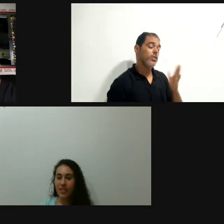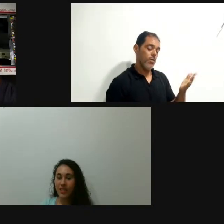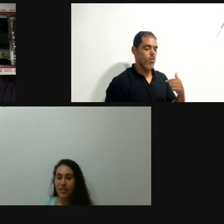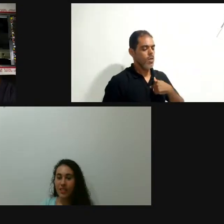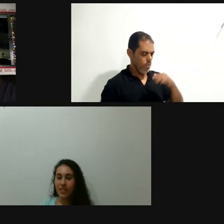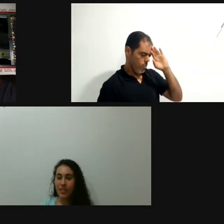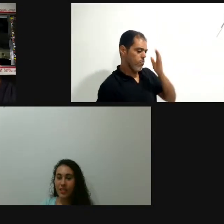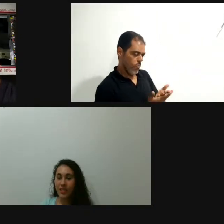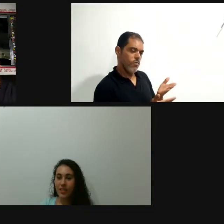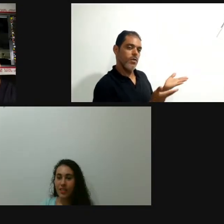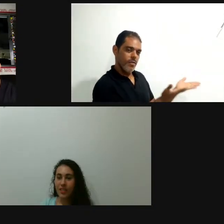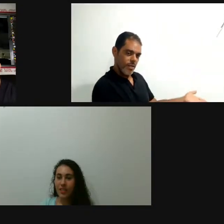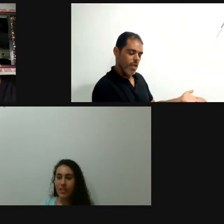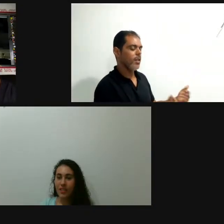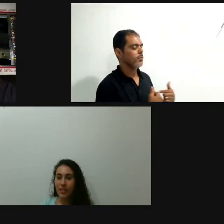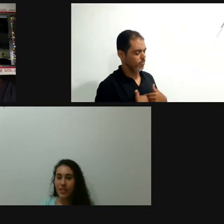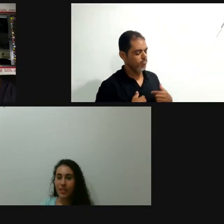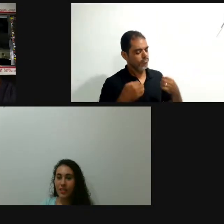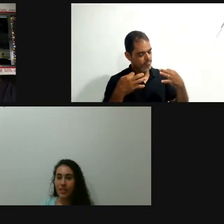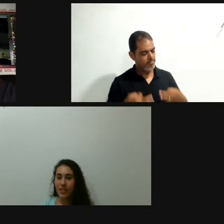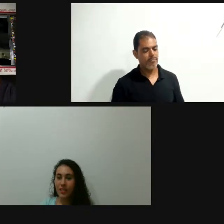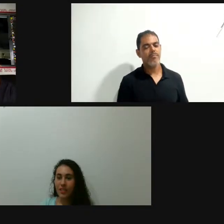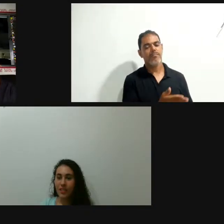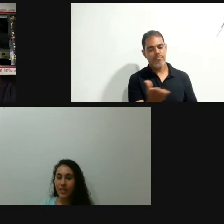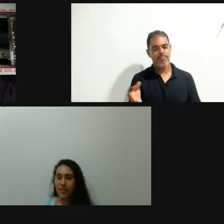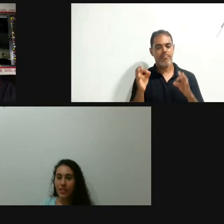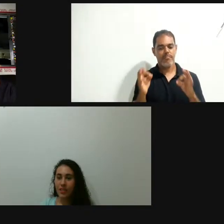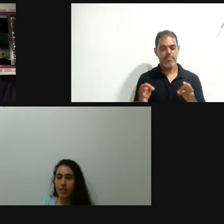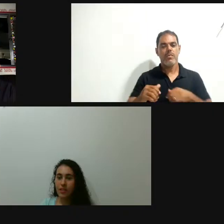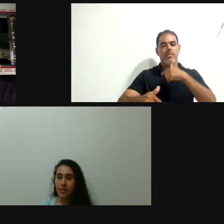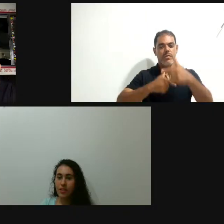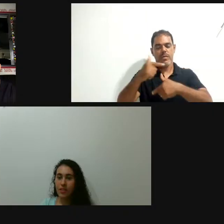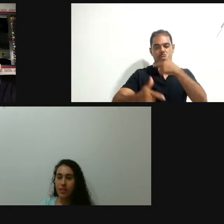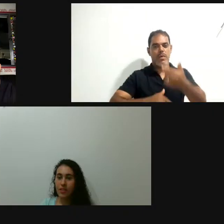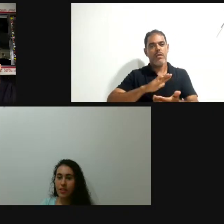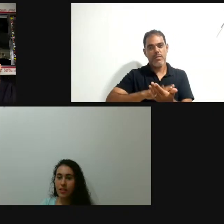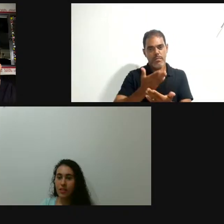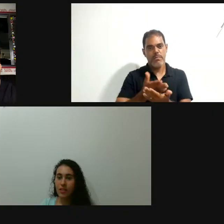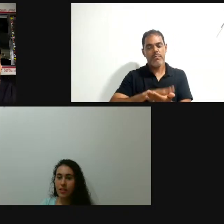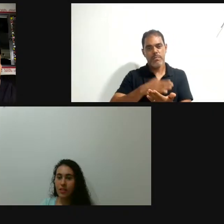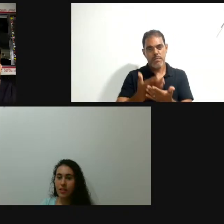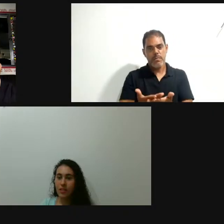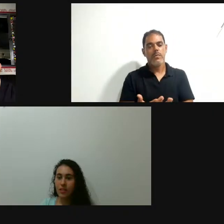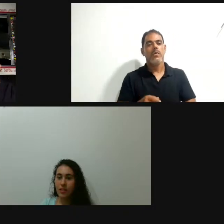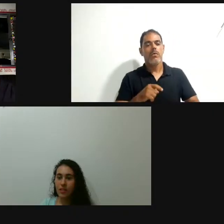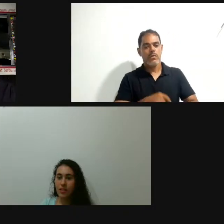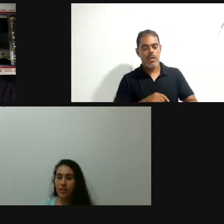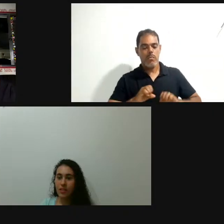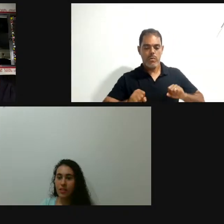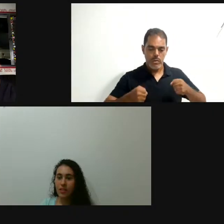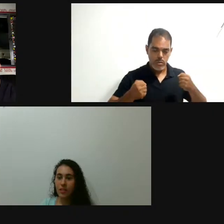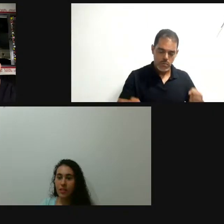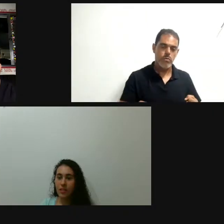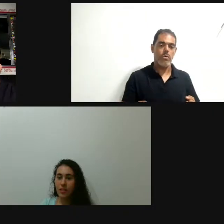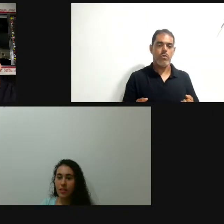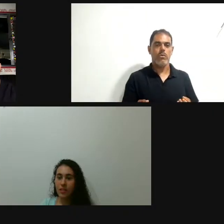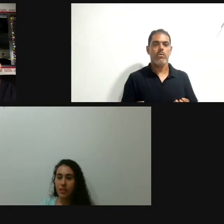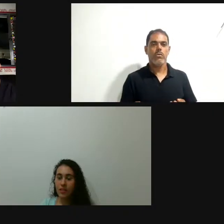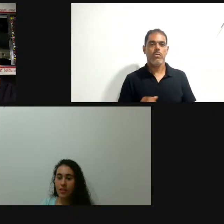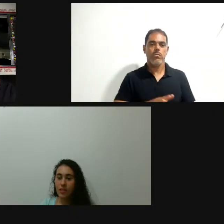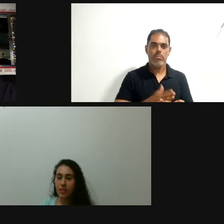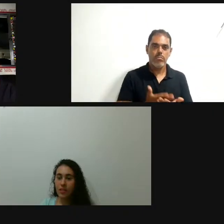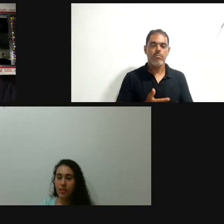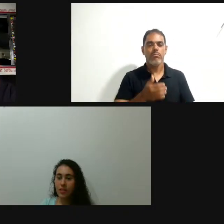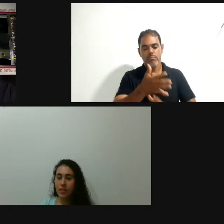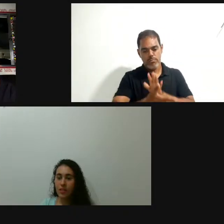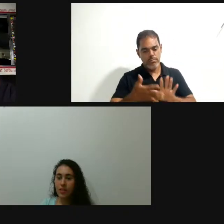vocês estão fazendo, pelo trabalho de vocês, por vocês estar dedicando o tempo de vocês. Principalmente a gente já tem uma idade um pouco mais